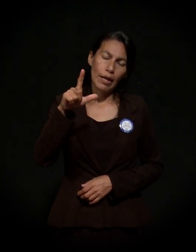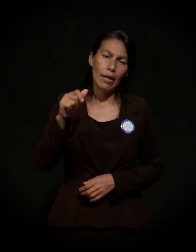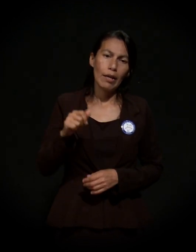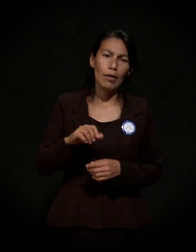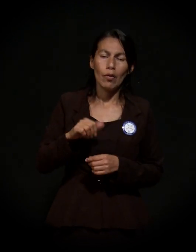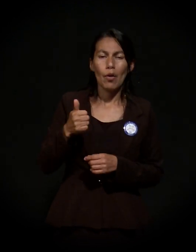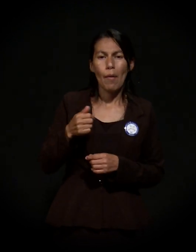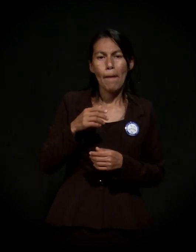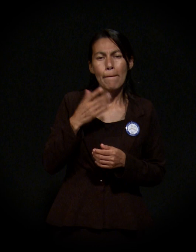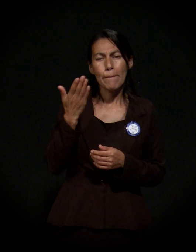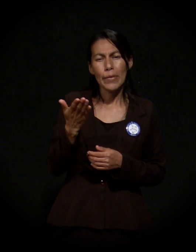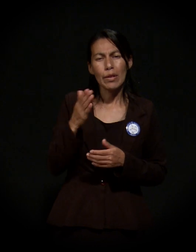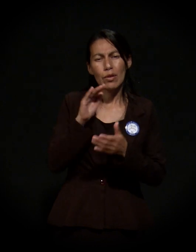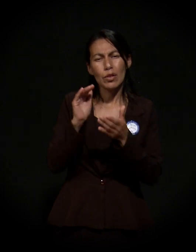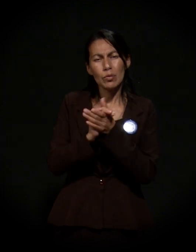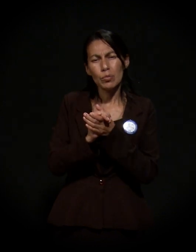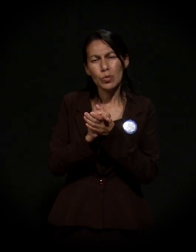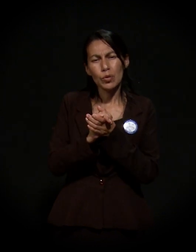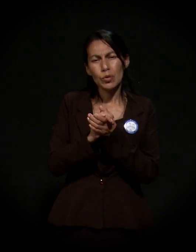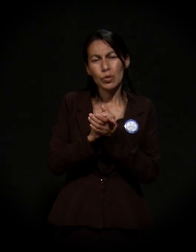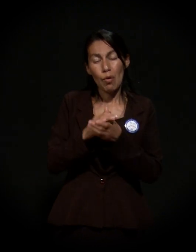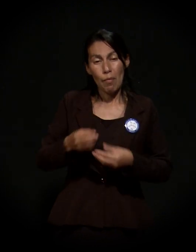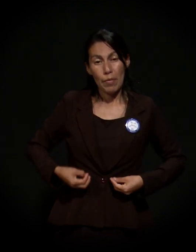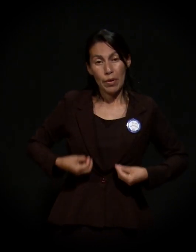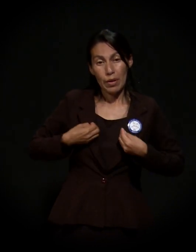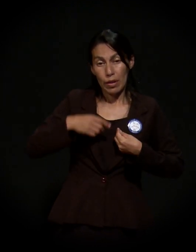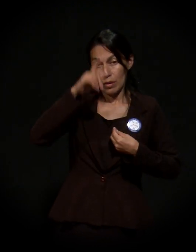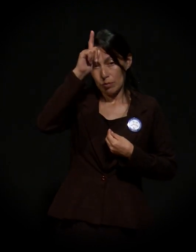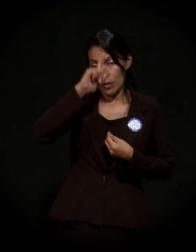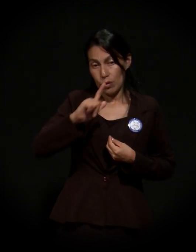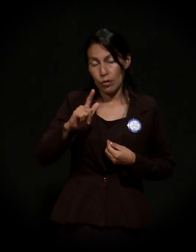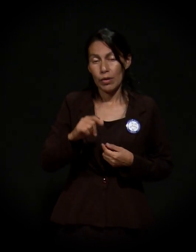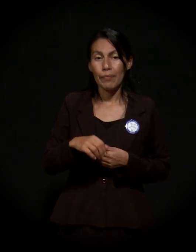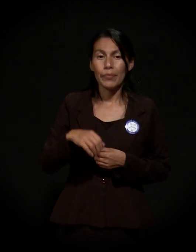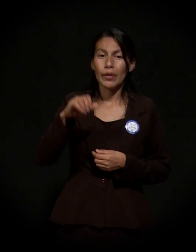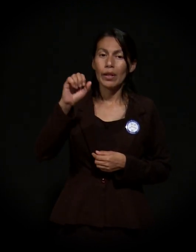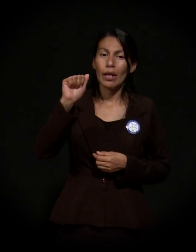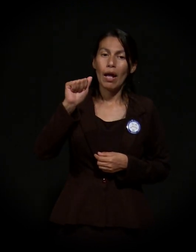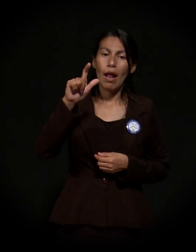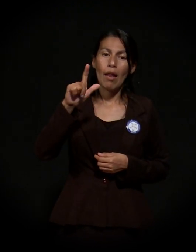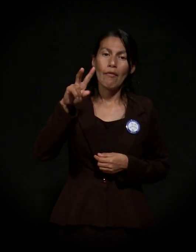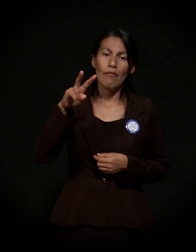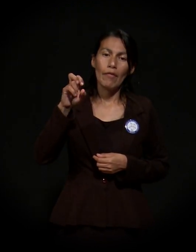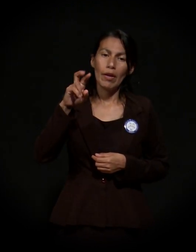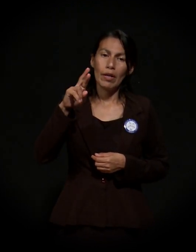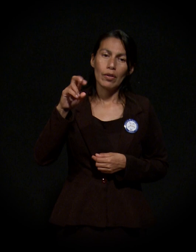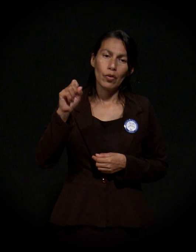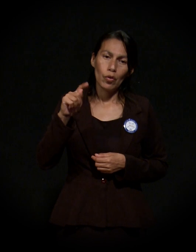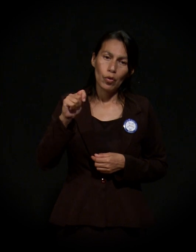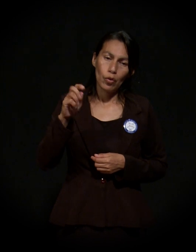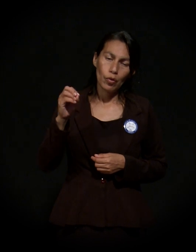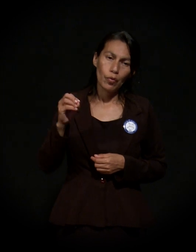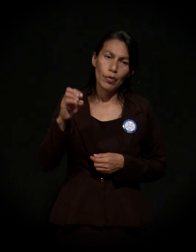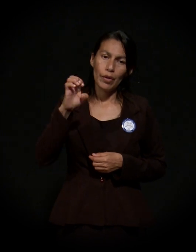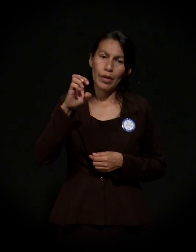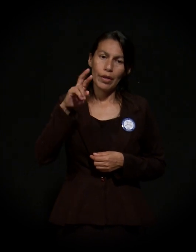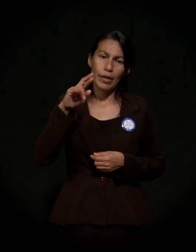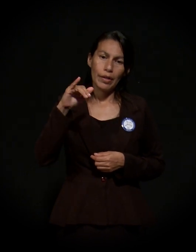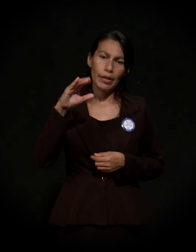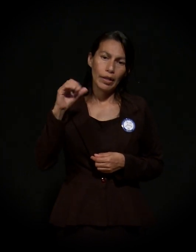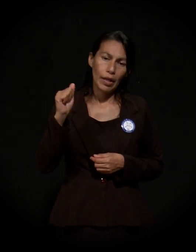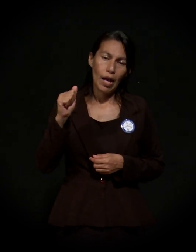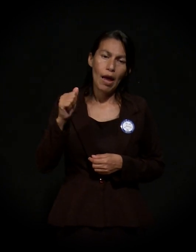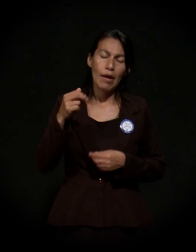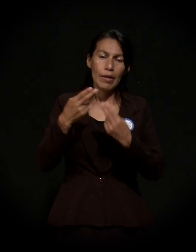Adalberto, por su vida espiritual. Alberto Meyer, Erika Karina, Vanessa Ronald y